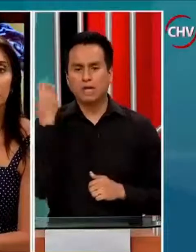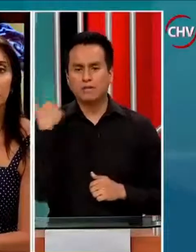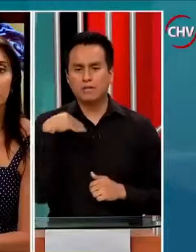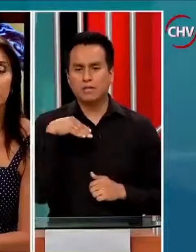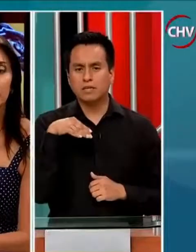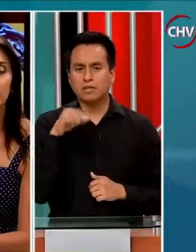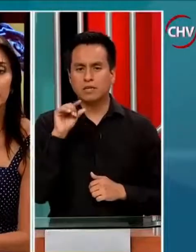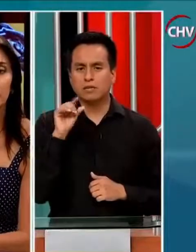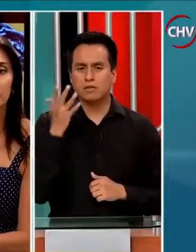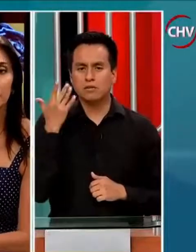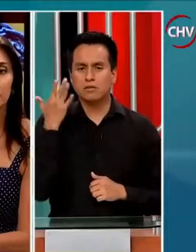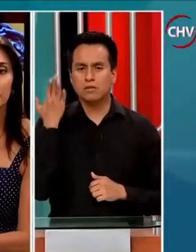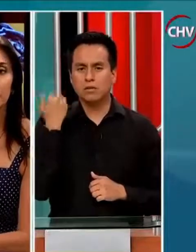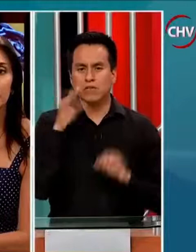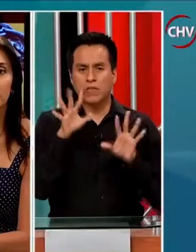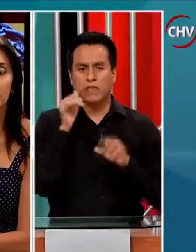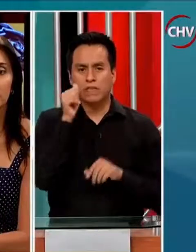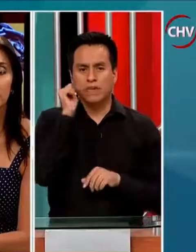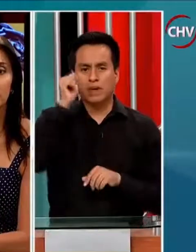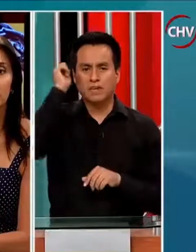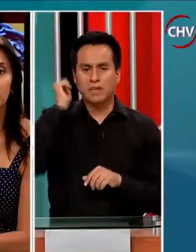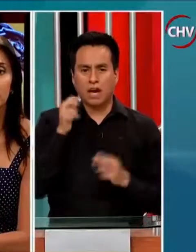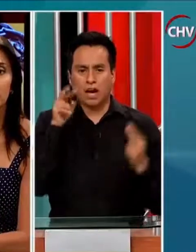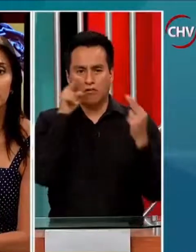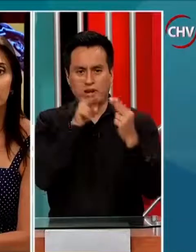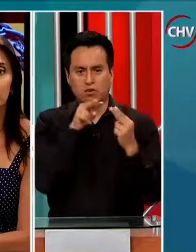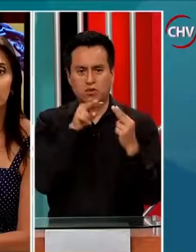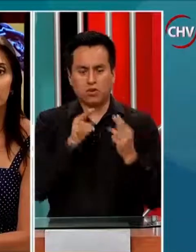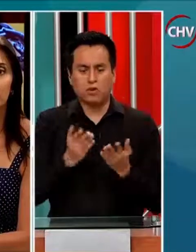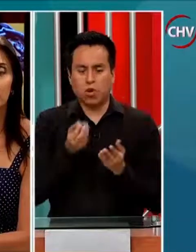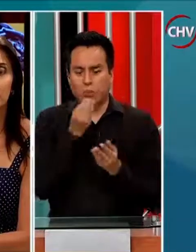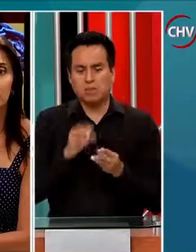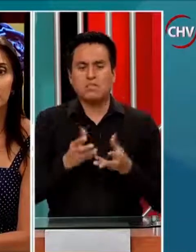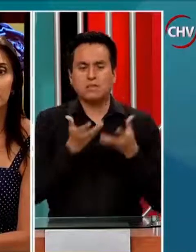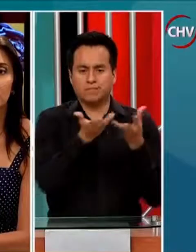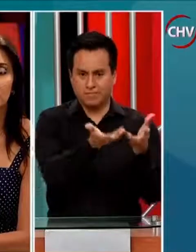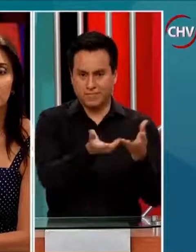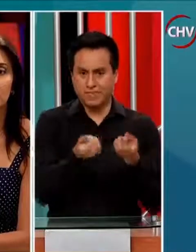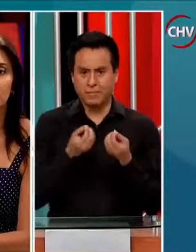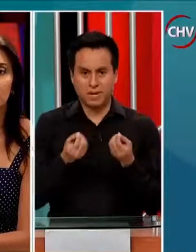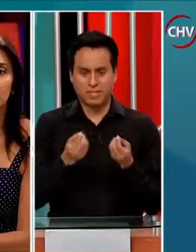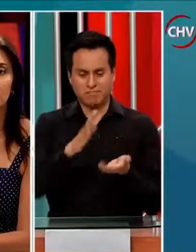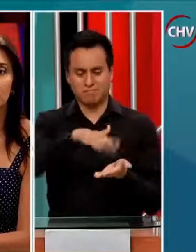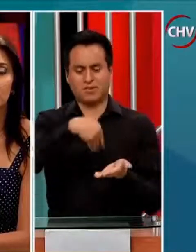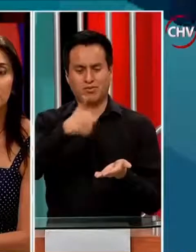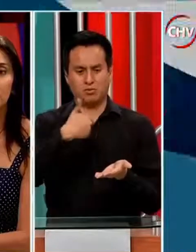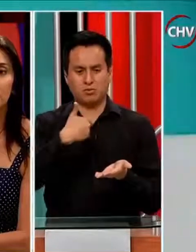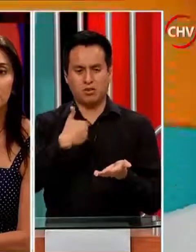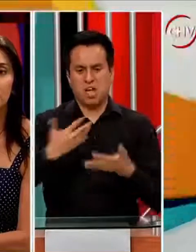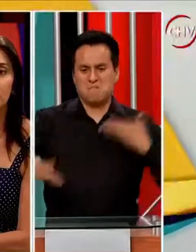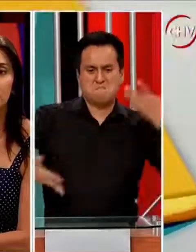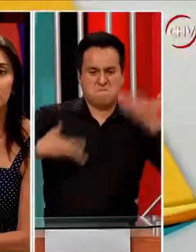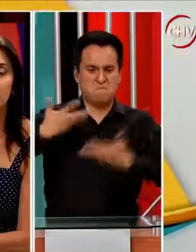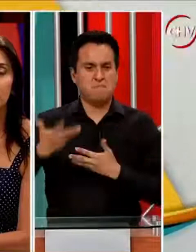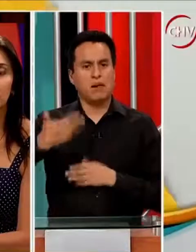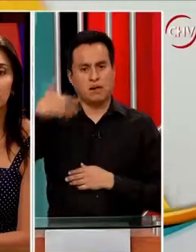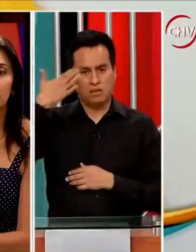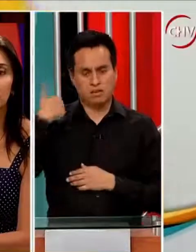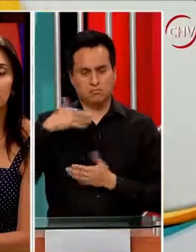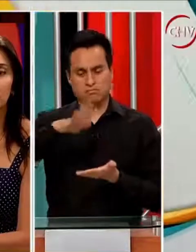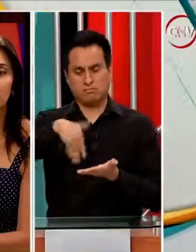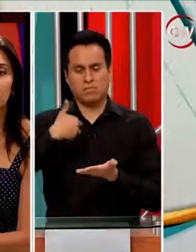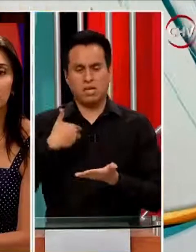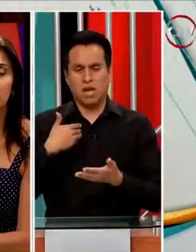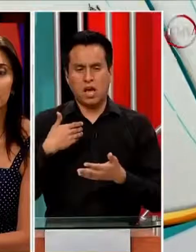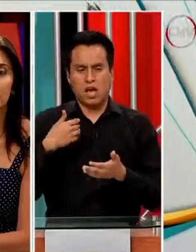unos 10 días a verlo y le llevé comida. Lo que pasa es que cuando me echó, señorita, me echó con agresividad. Me ha